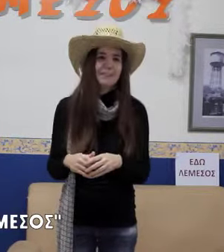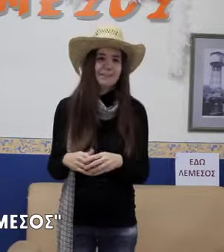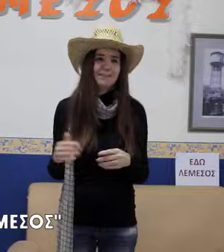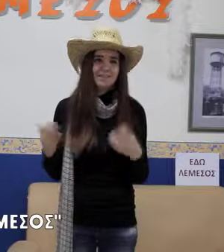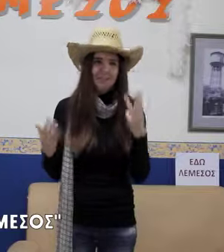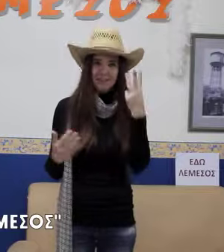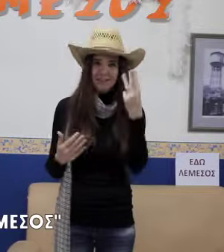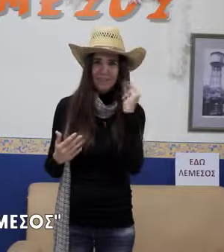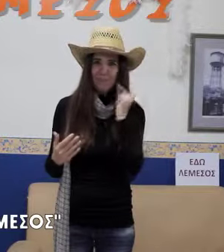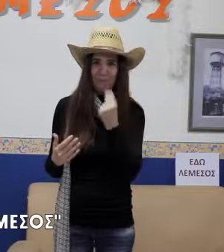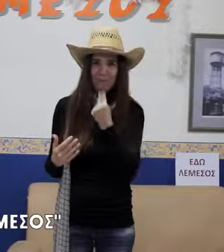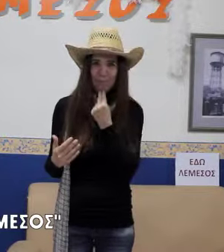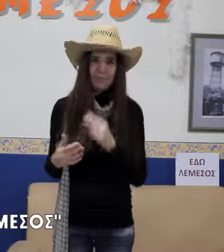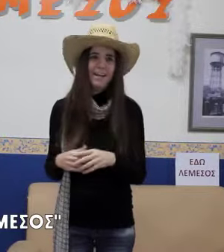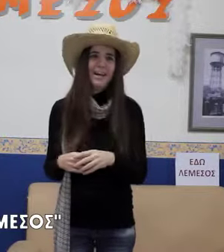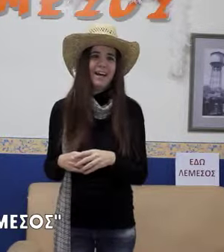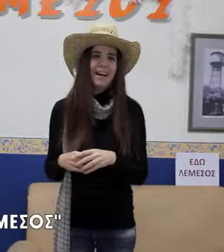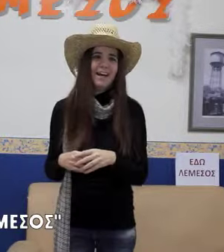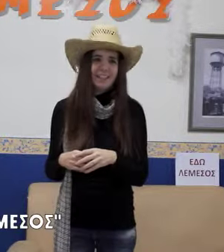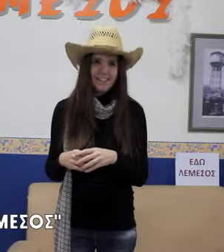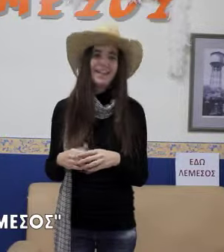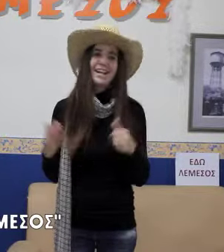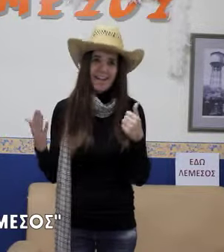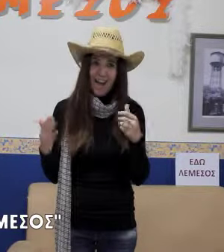3 το απόγευμα, η Λέσχη,